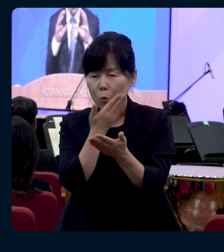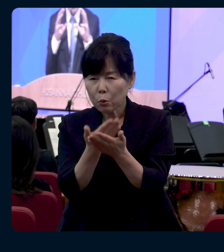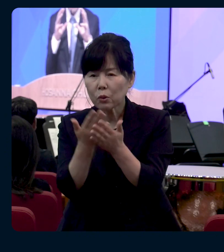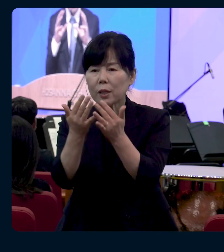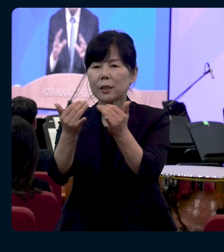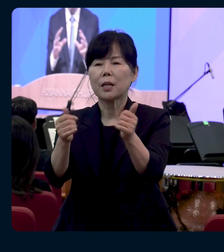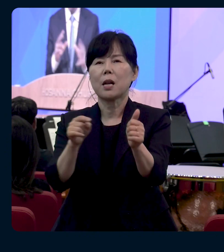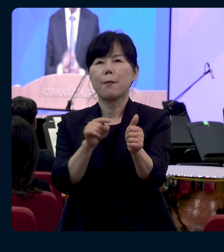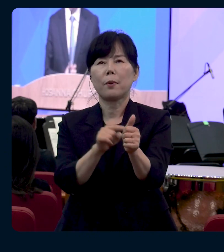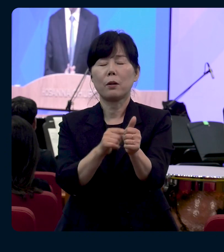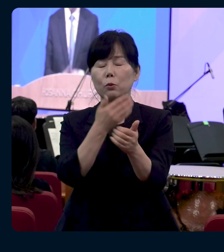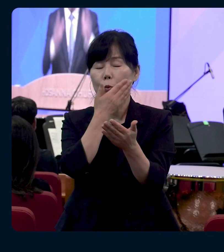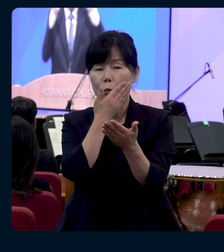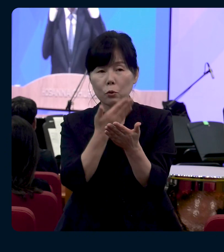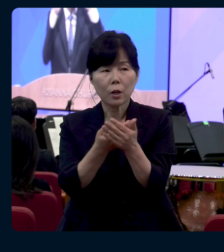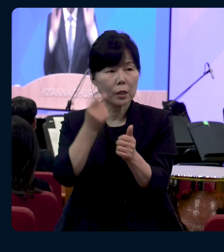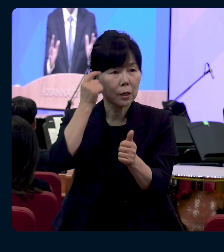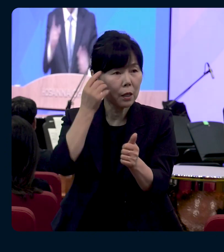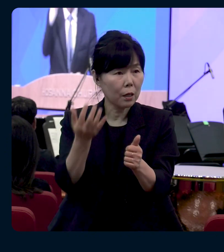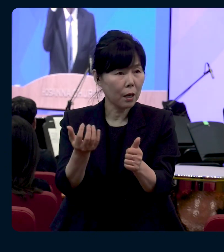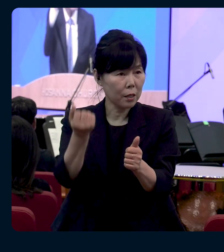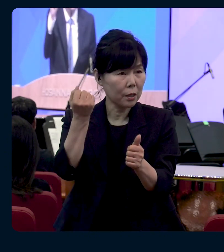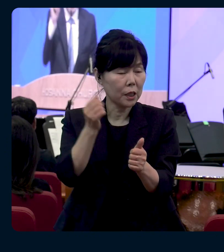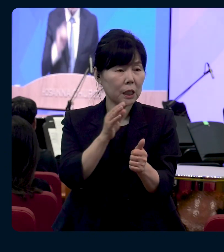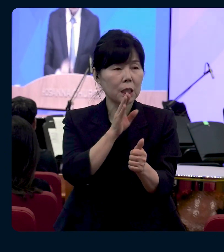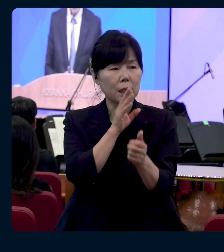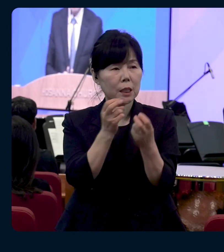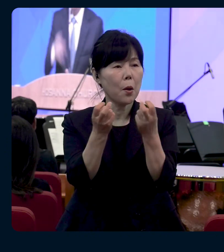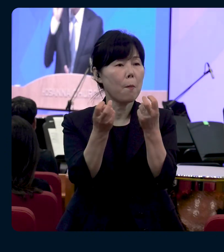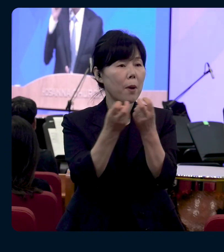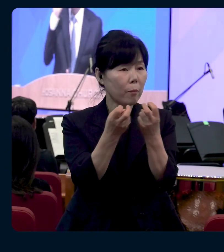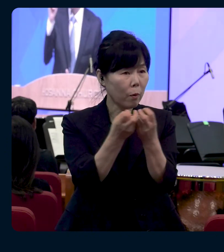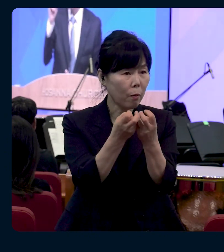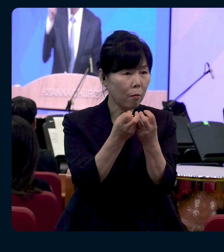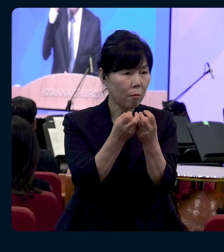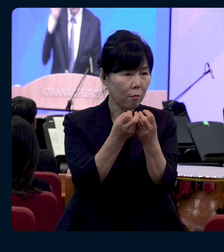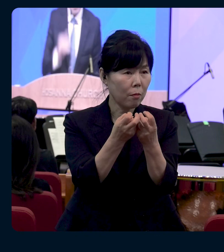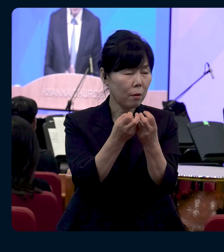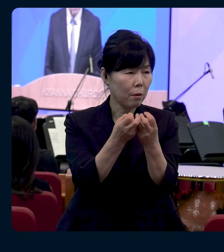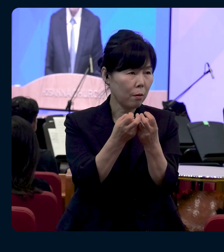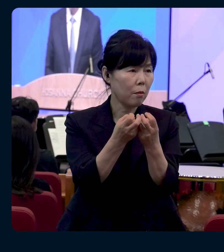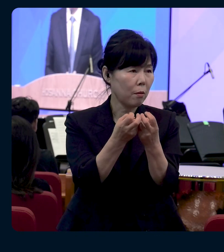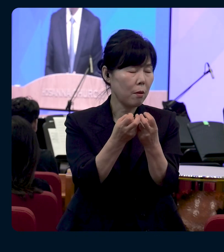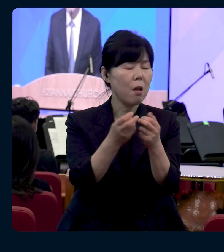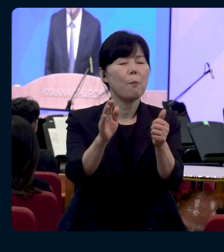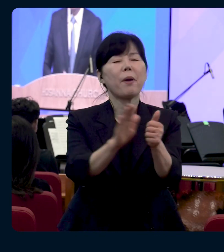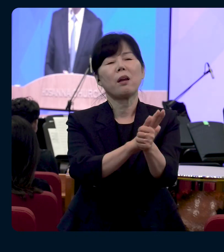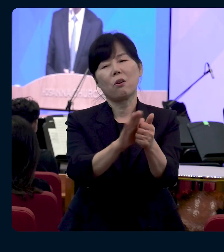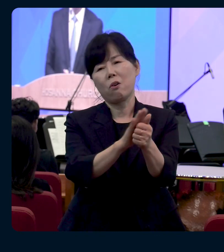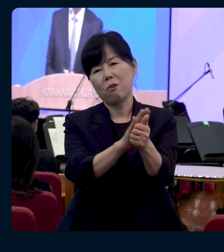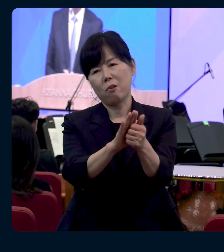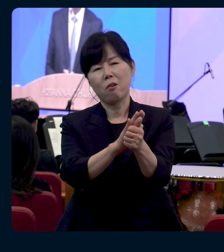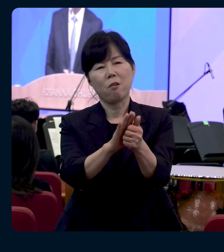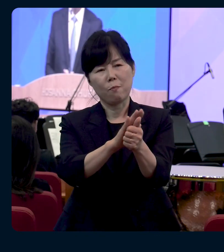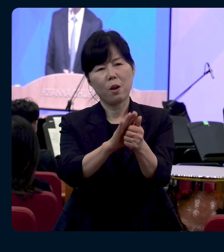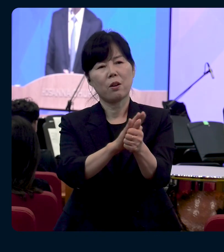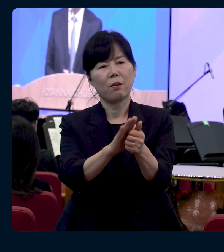사람을 소중하게 여기는 가장 실질적인 첫 번째가 뭐냐, 또 하나가 뭐냐, 바로 그를 배려하는 것.